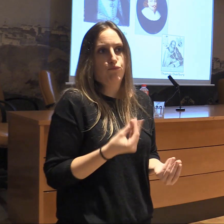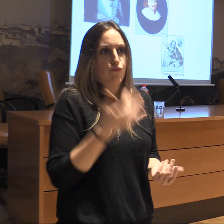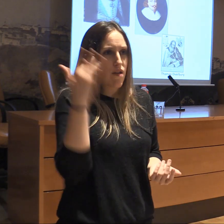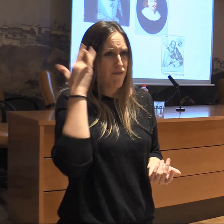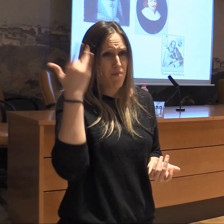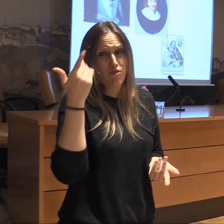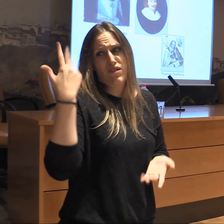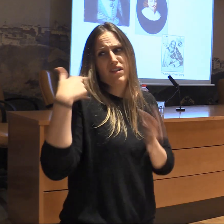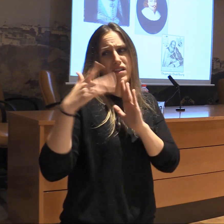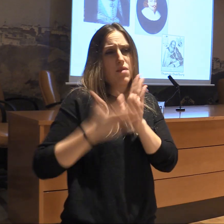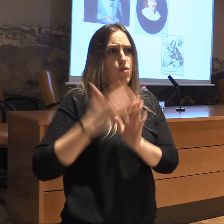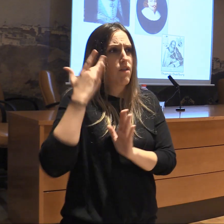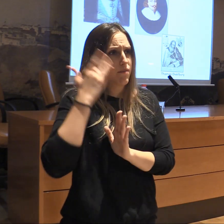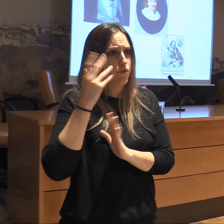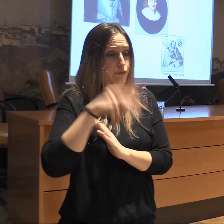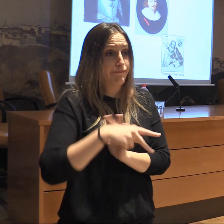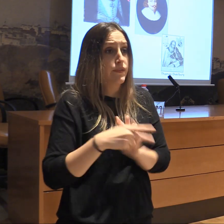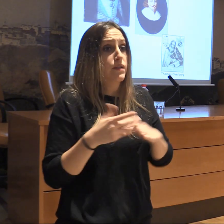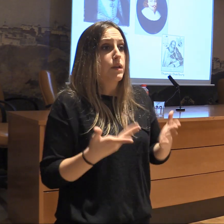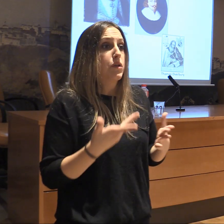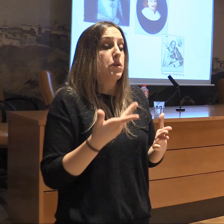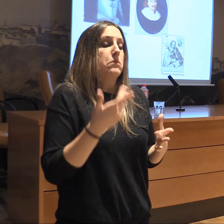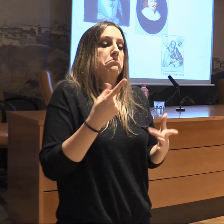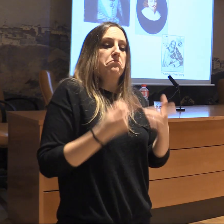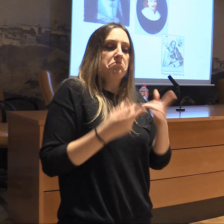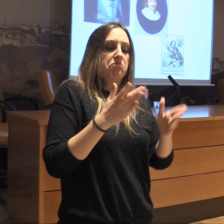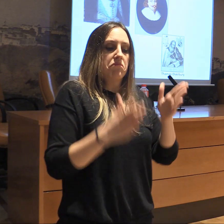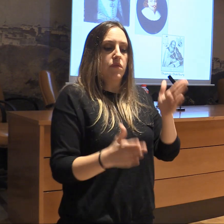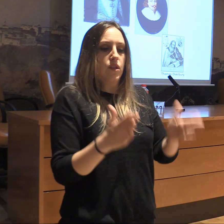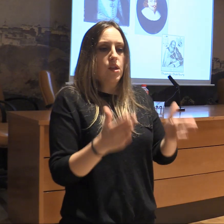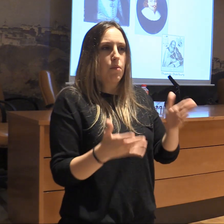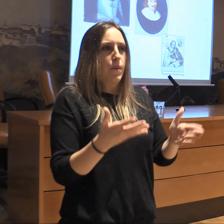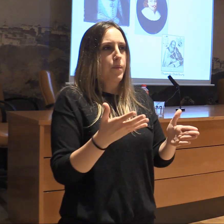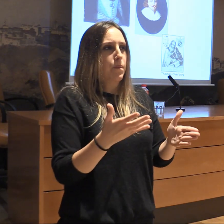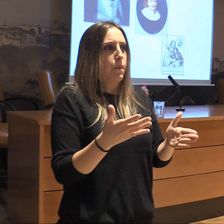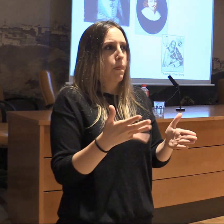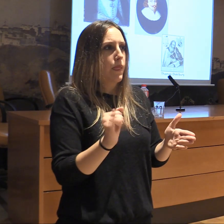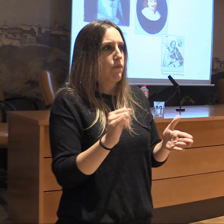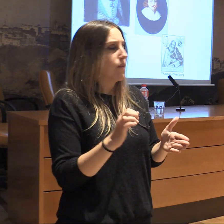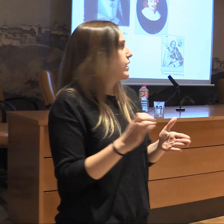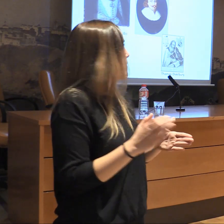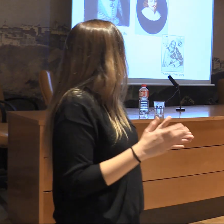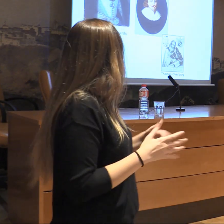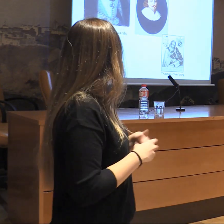época. Entonces, durante algún tiempo tuvo lugar una entente donde